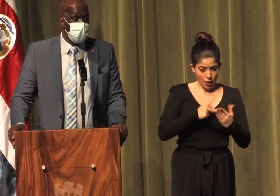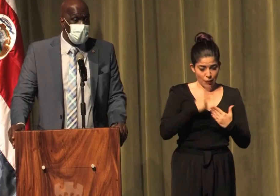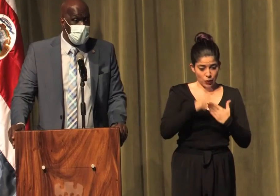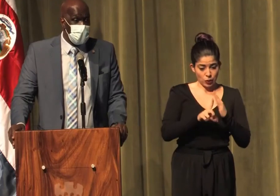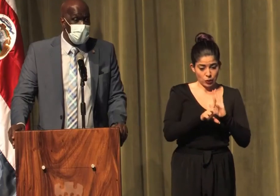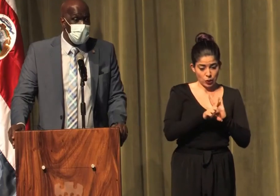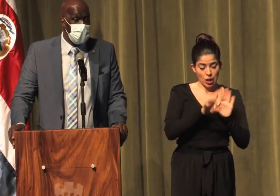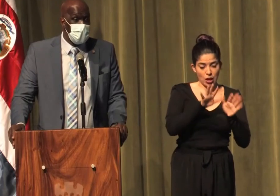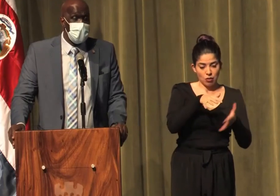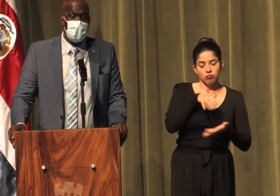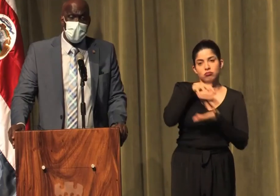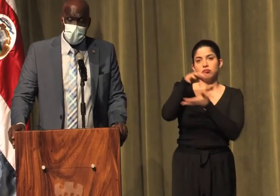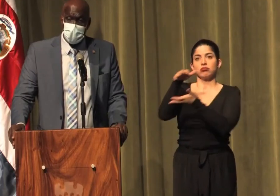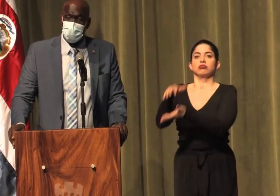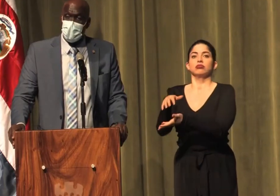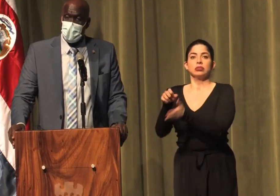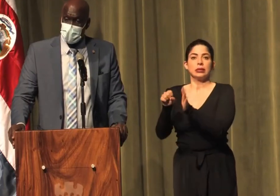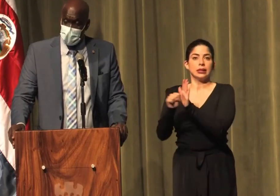la Asamblea